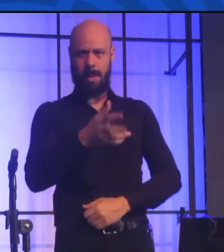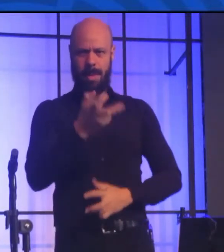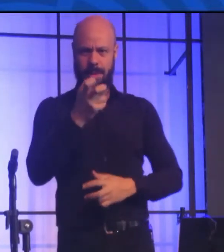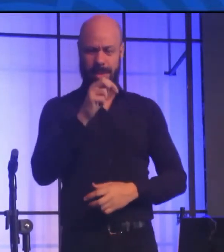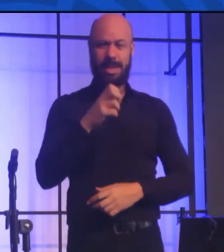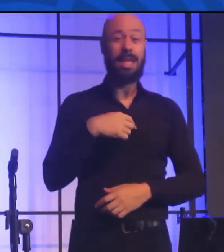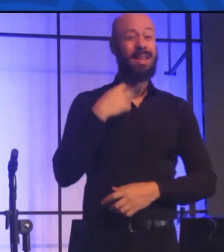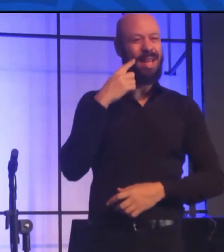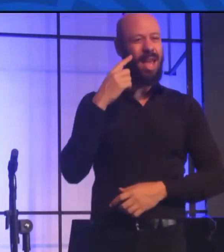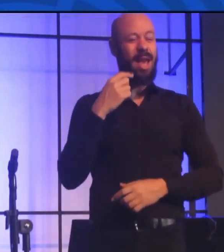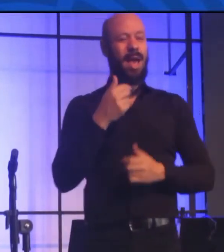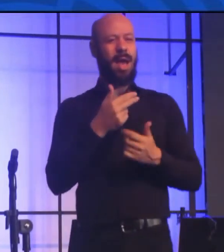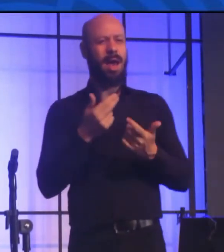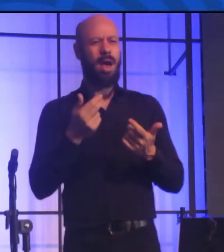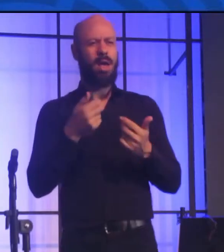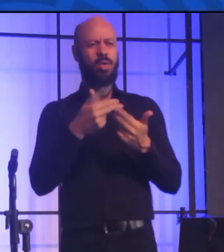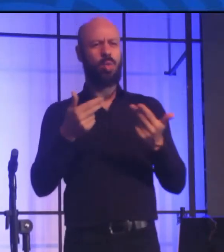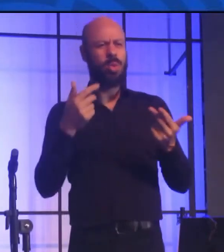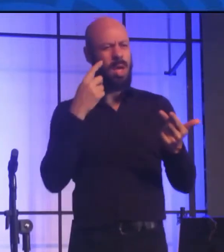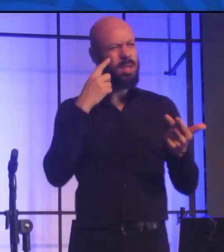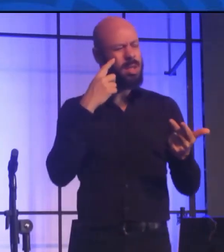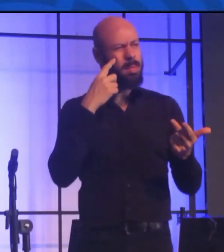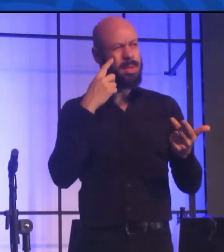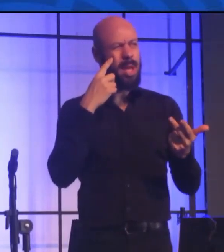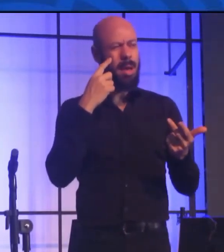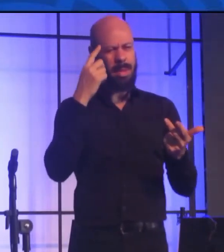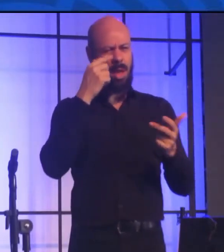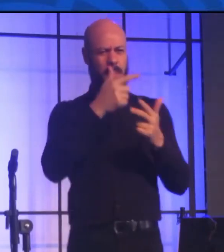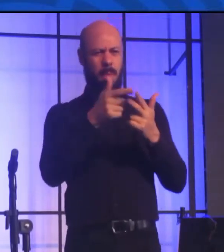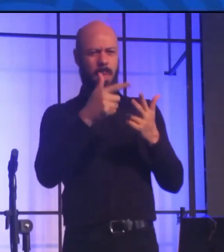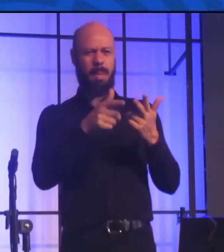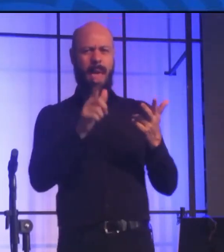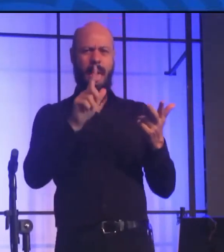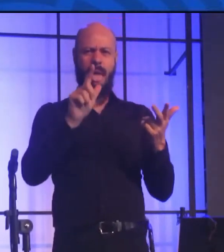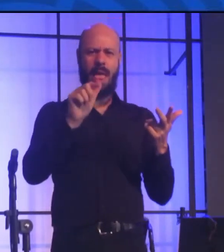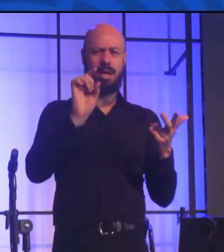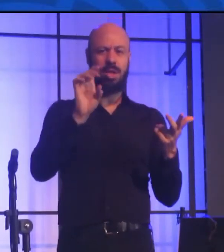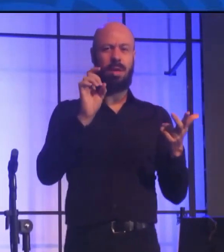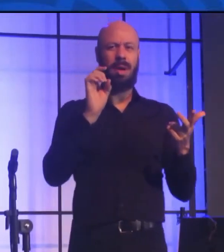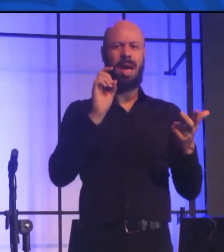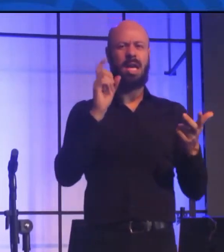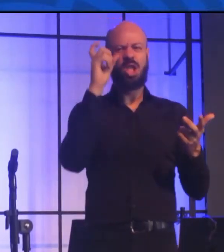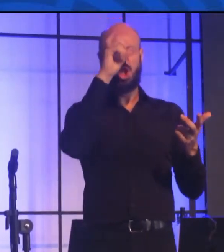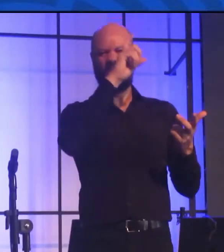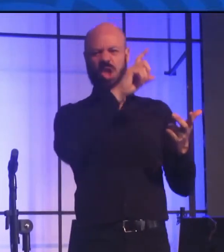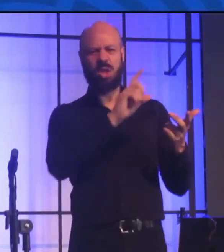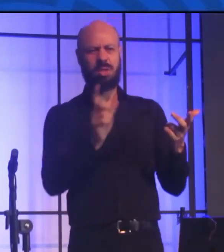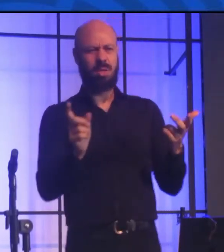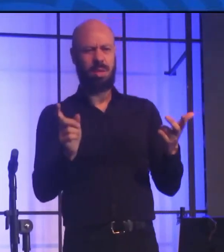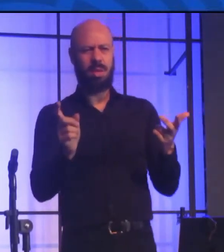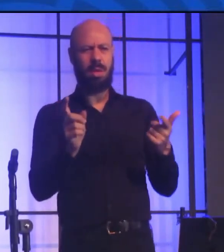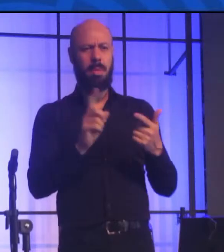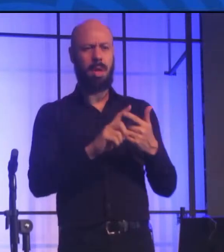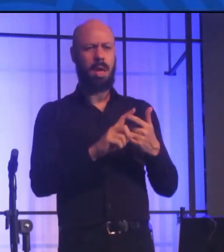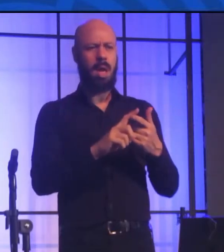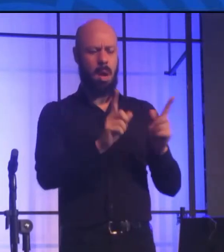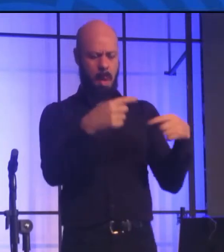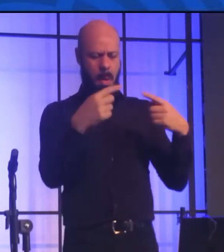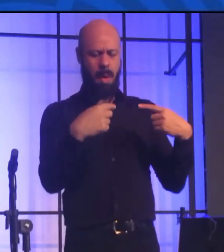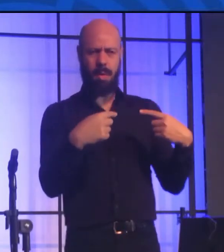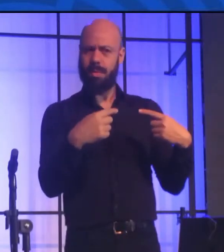problemas? Às vezes a gente acha que problemas é só quando você tem dificuldades, quando você está em lutas, mas